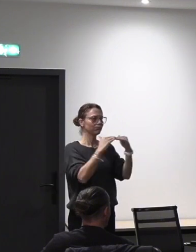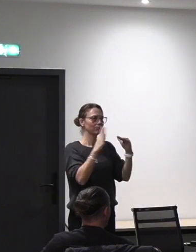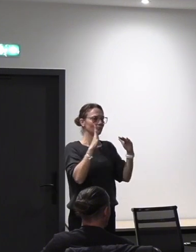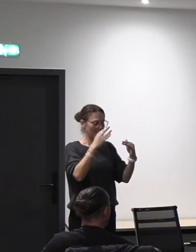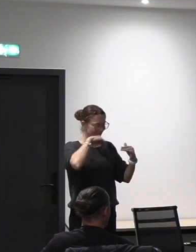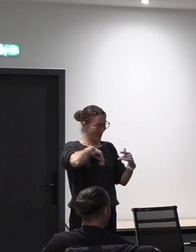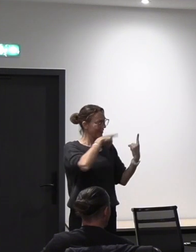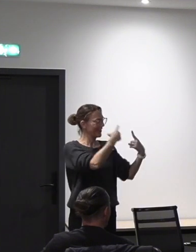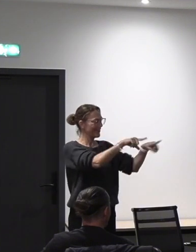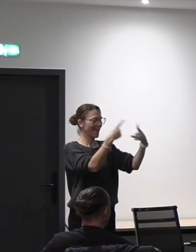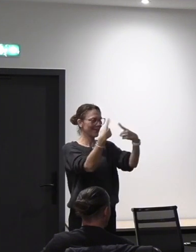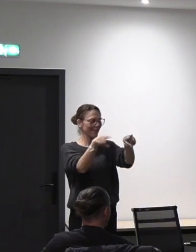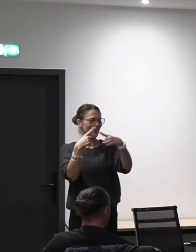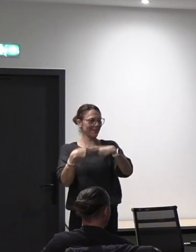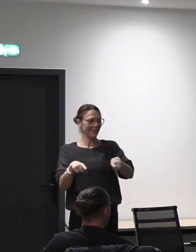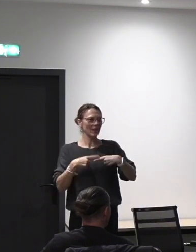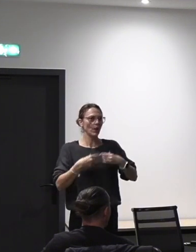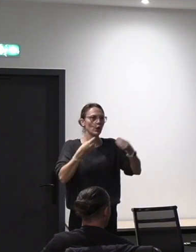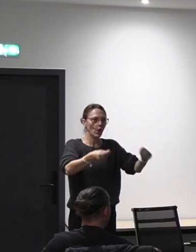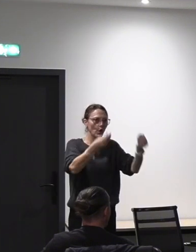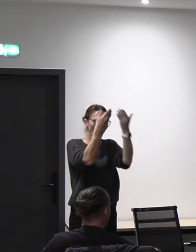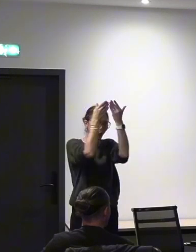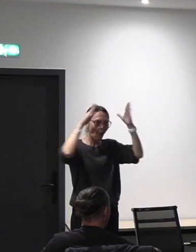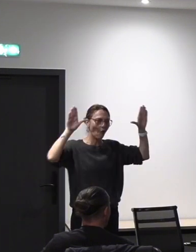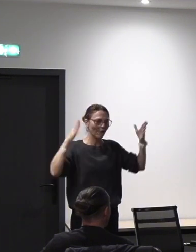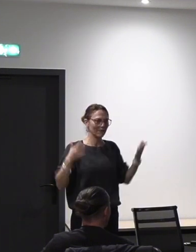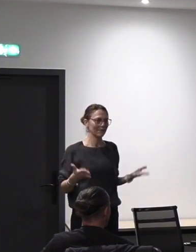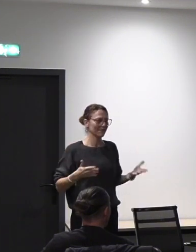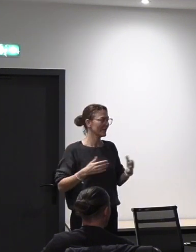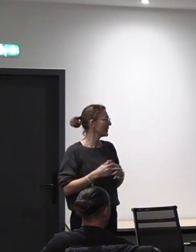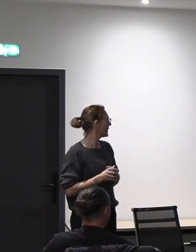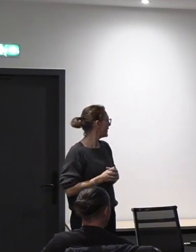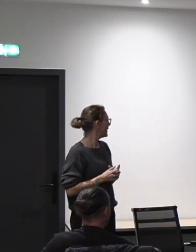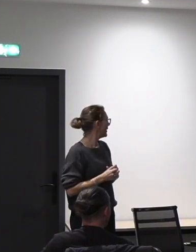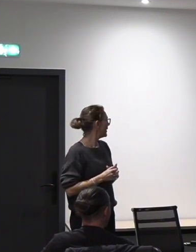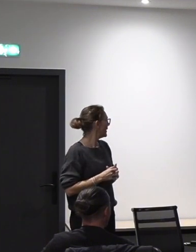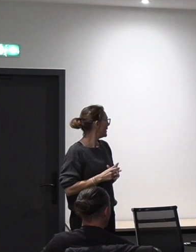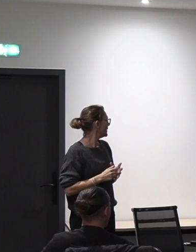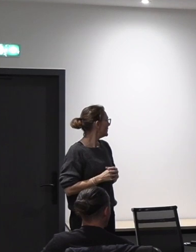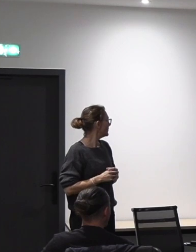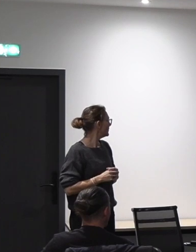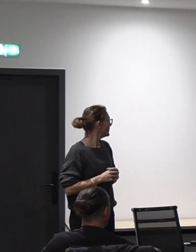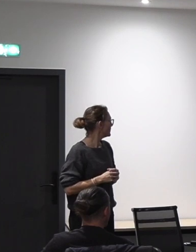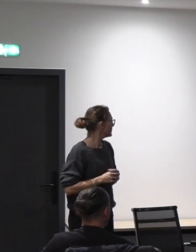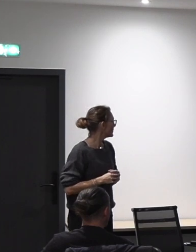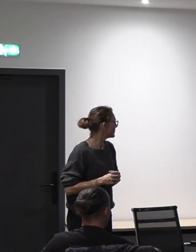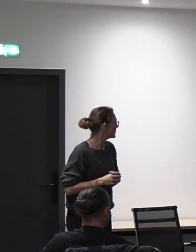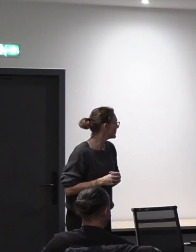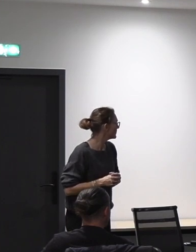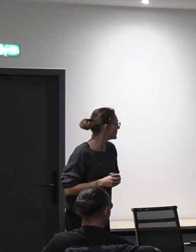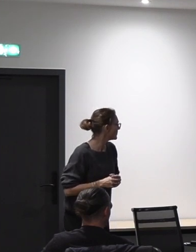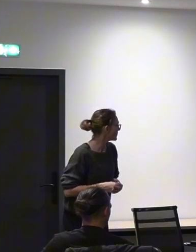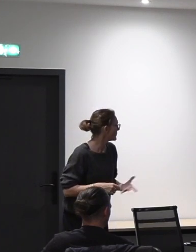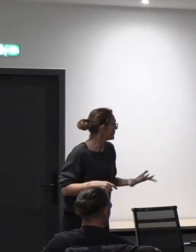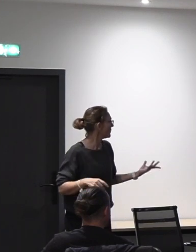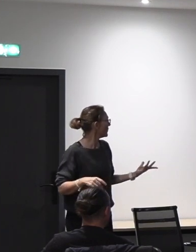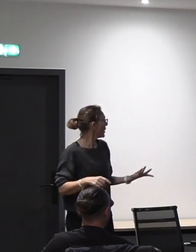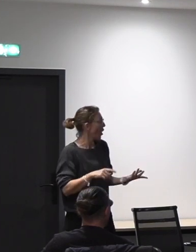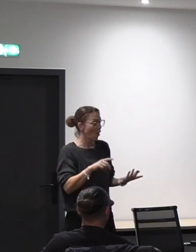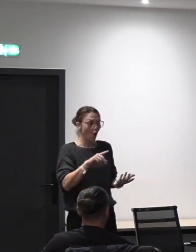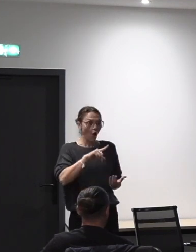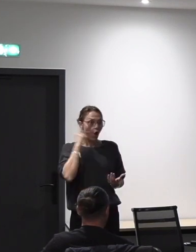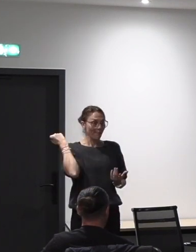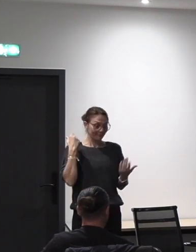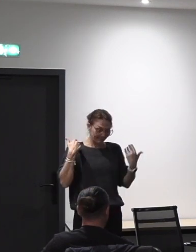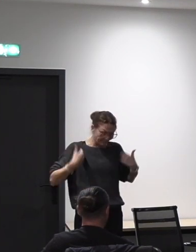des différences. Et ça nous ouvre un peu l'esprit sur ce qu'on veut dire évidemment. L'homme est le plus nu des êtres vivants, on va mourir et il